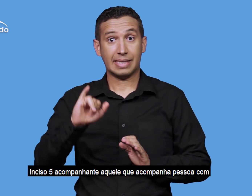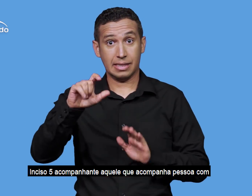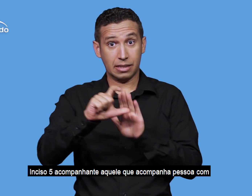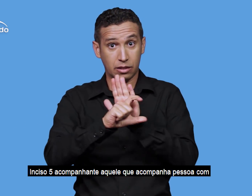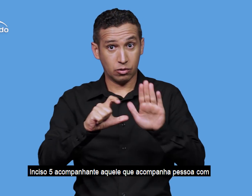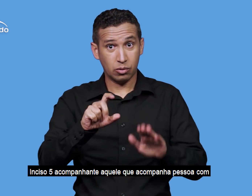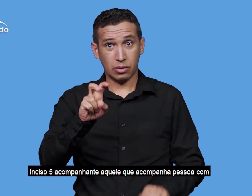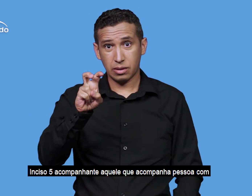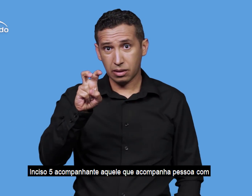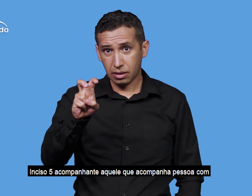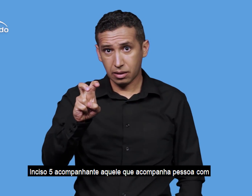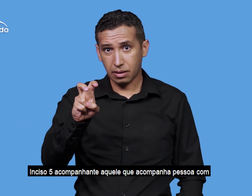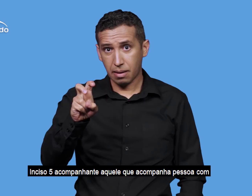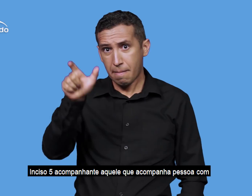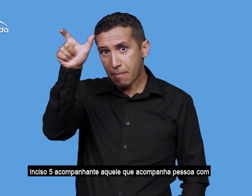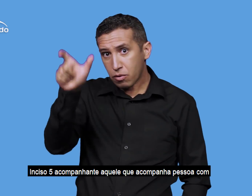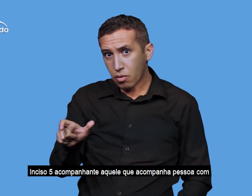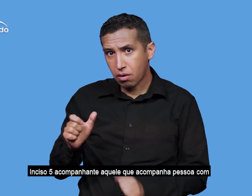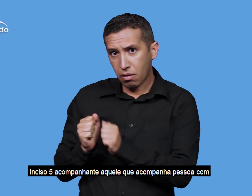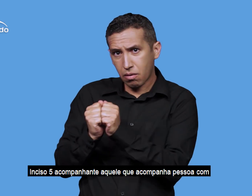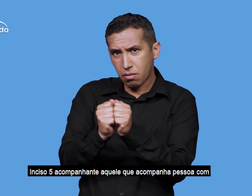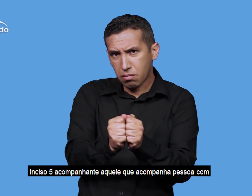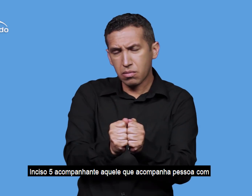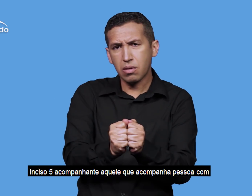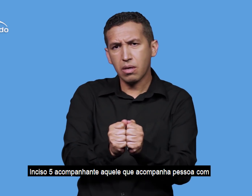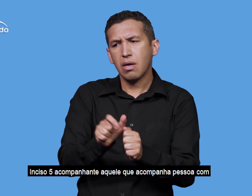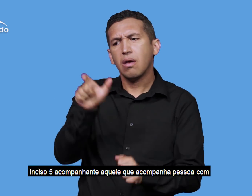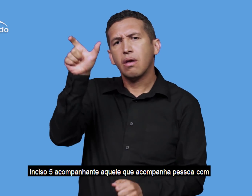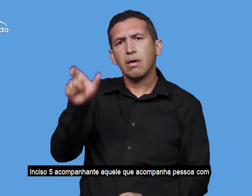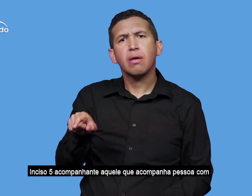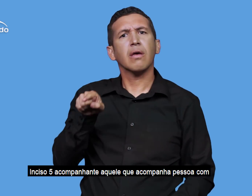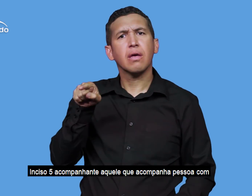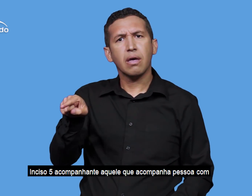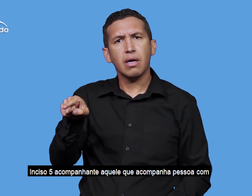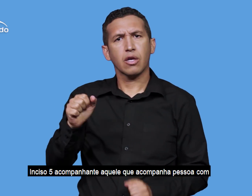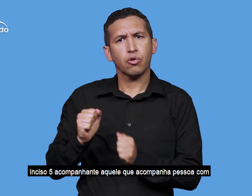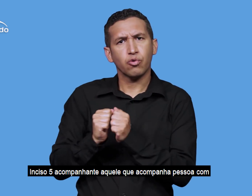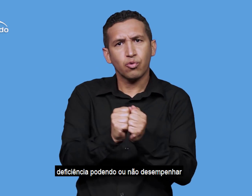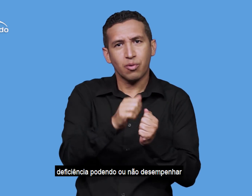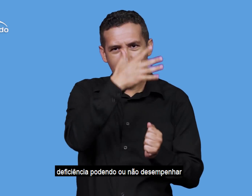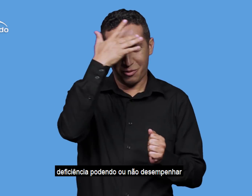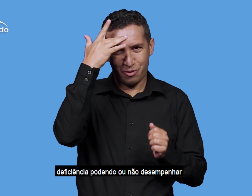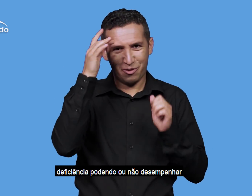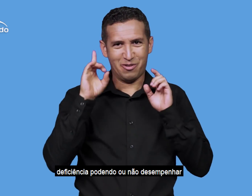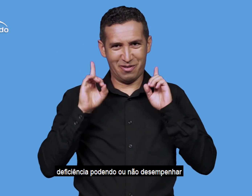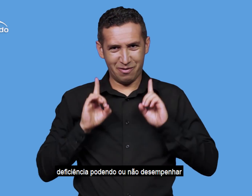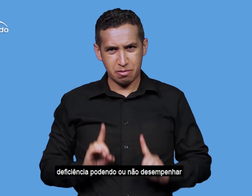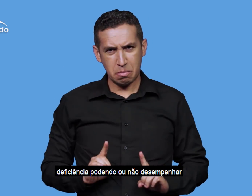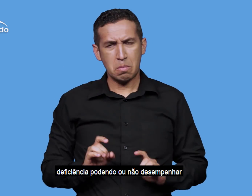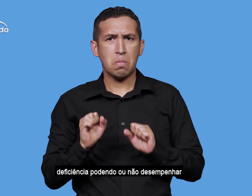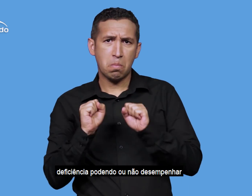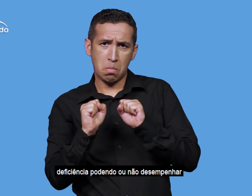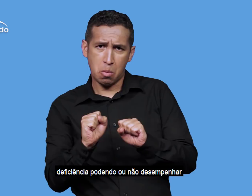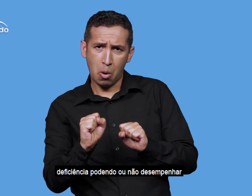5 acompanhante aquele que acompanha a pessoa com deficiência podendo ou não